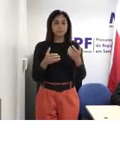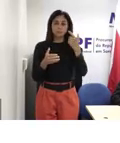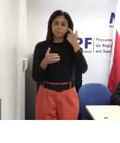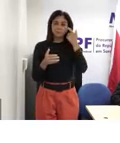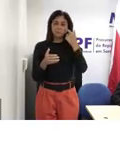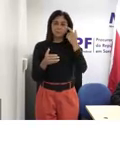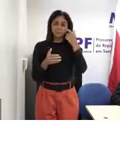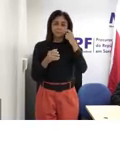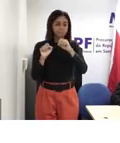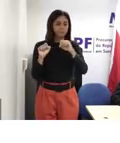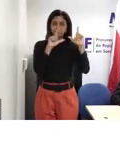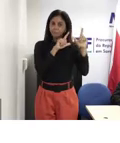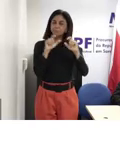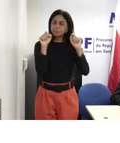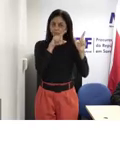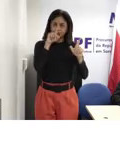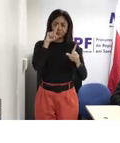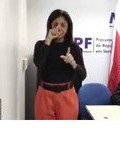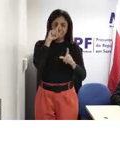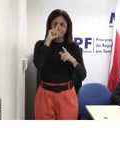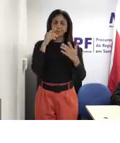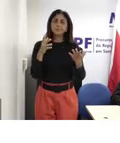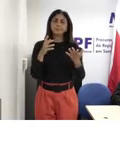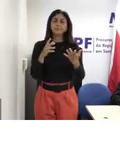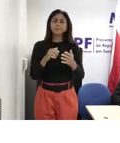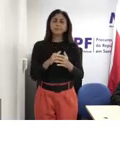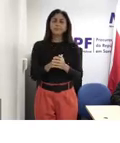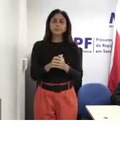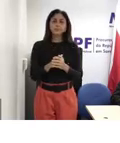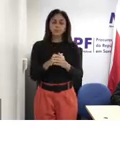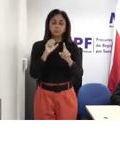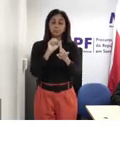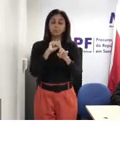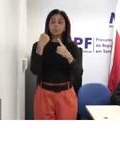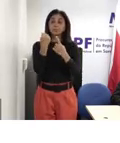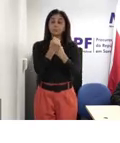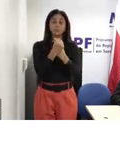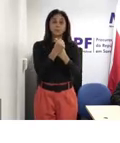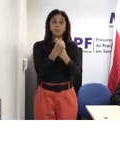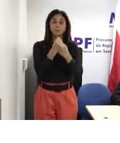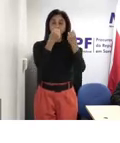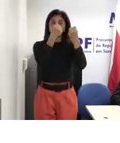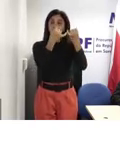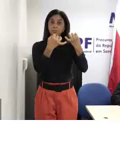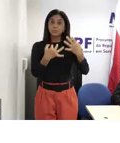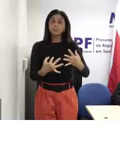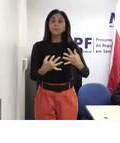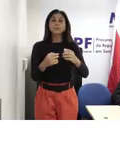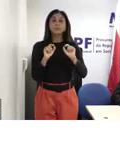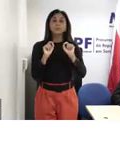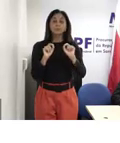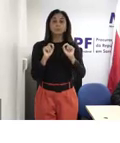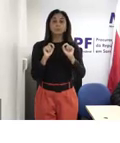ainda esses dados são da organização da sociedade civil safernet elas são o número de